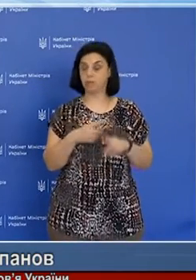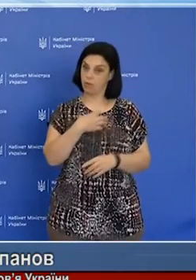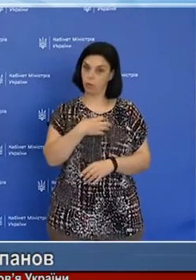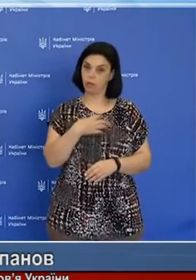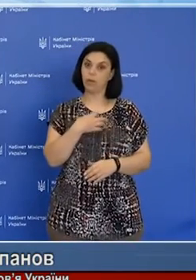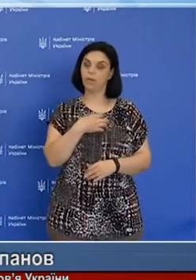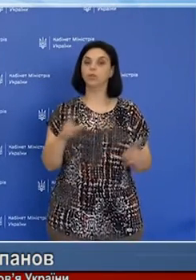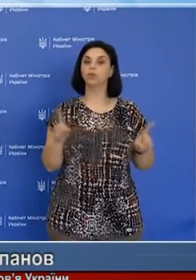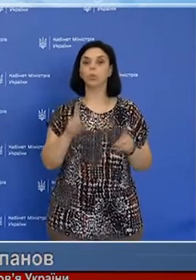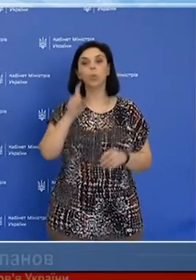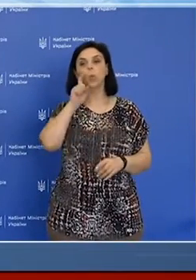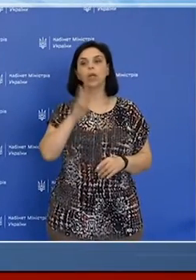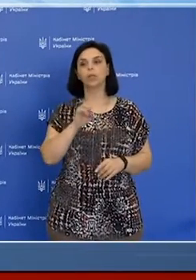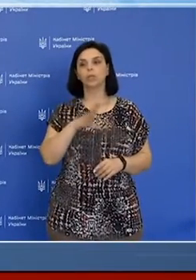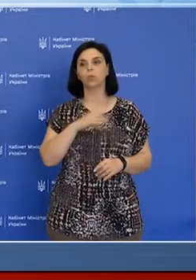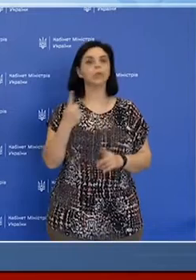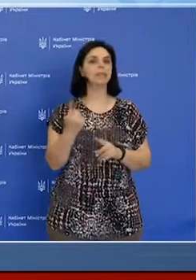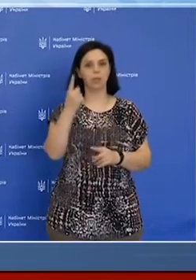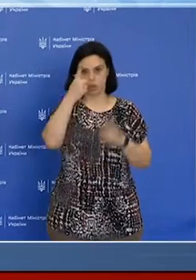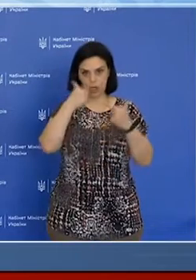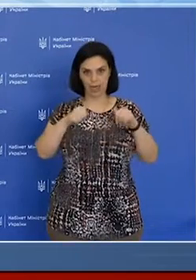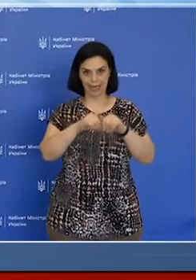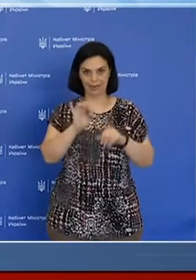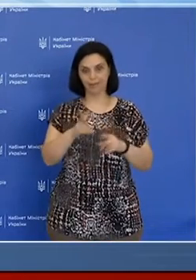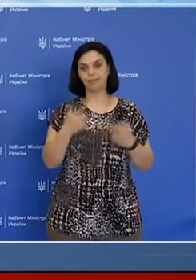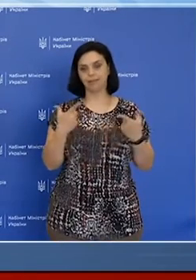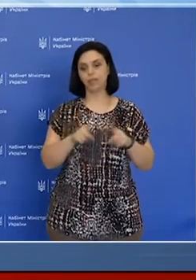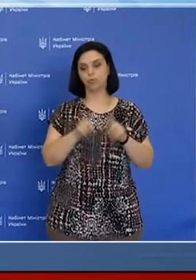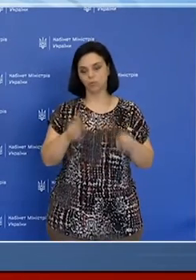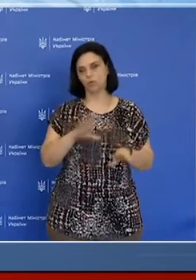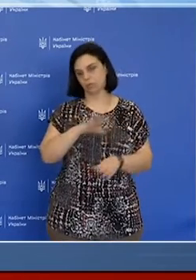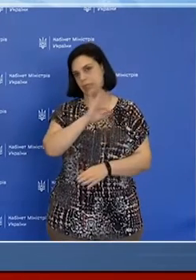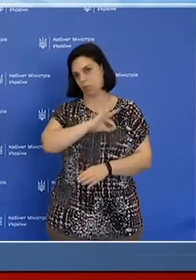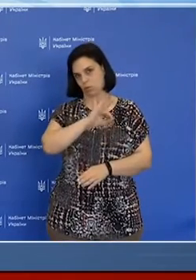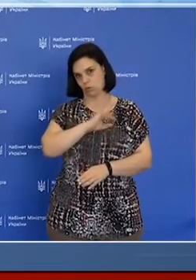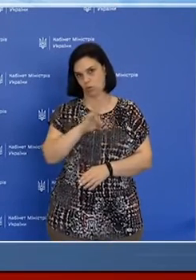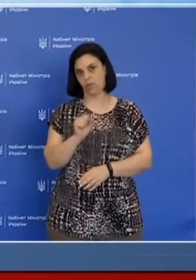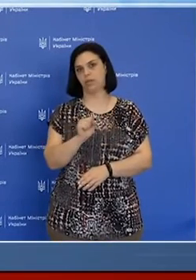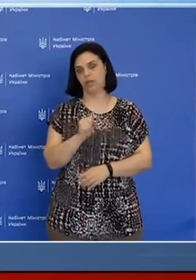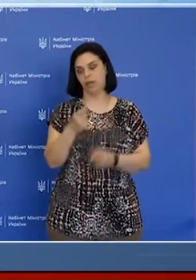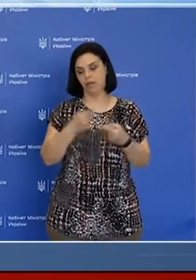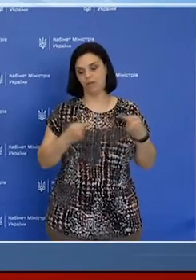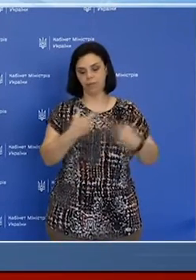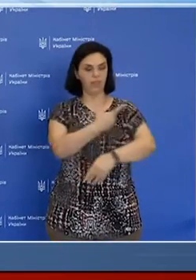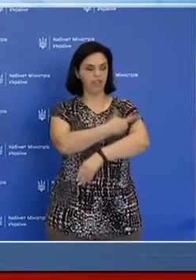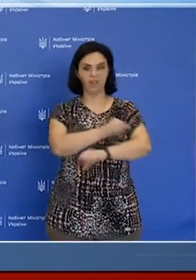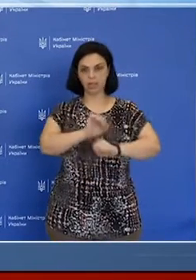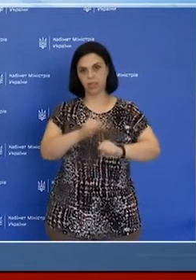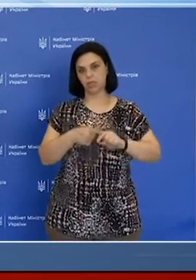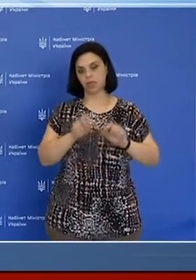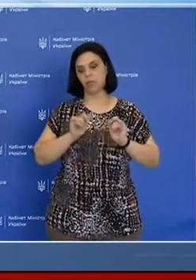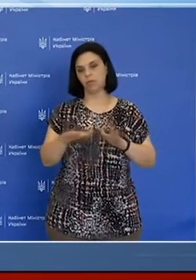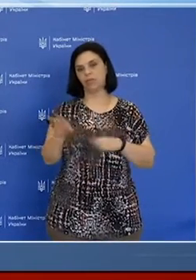важливо, щоб Україна була одною з перших країн, де теж буде застосована відповідна вакцина, яка пройде